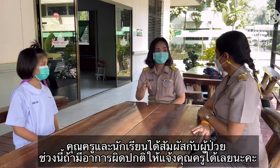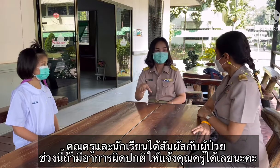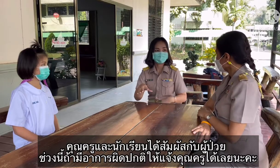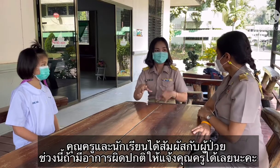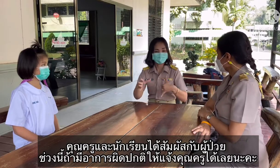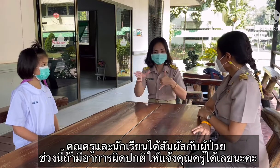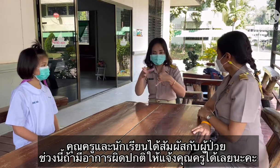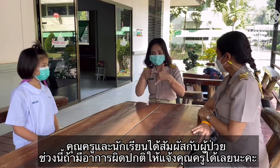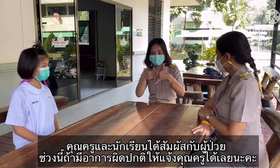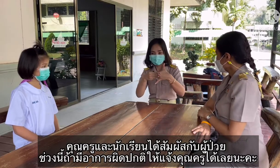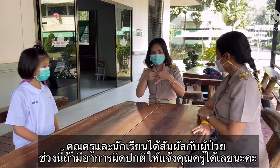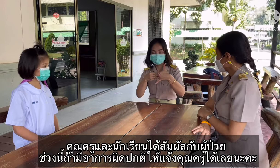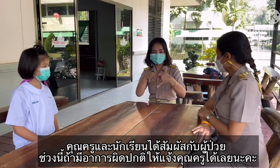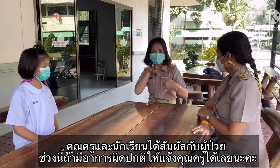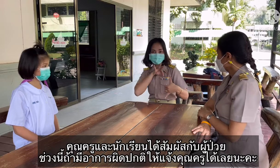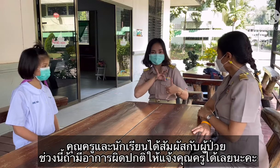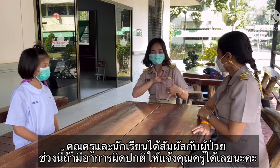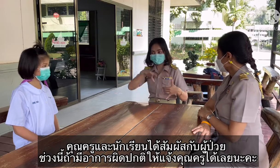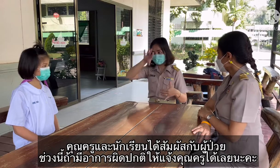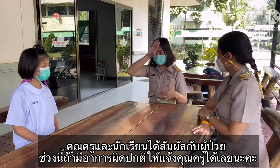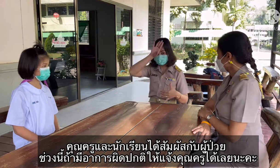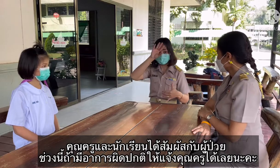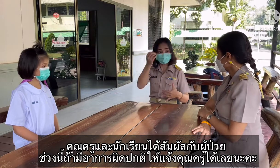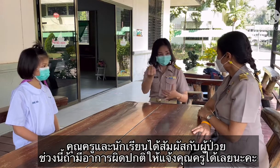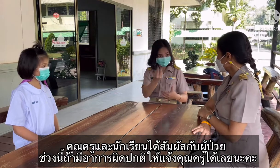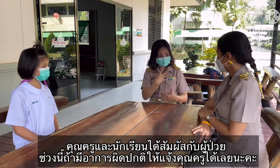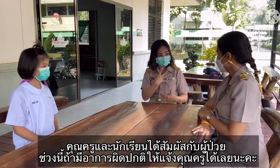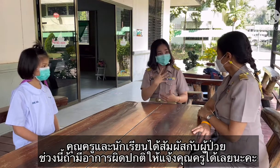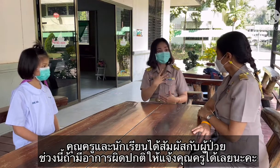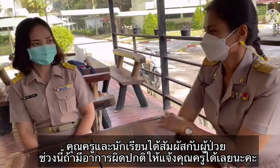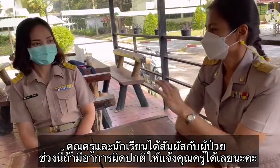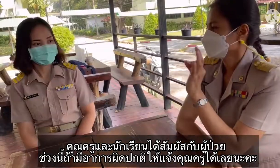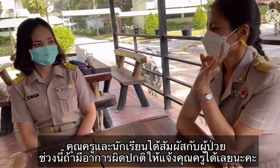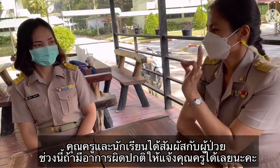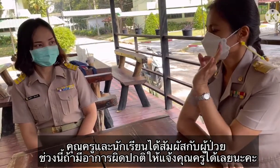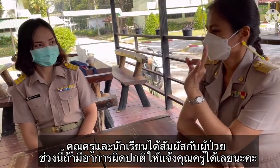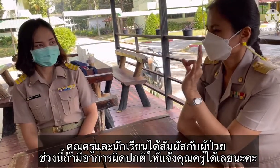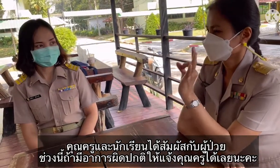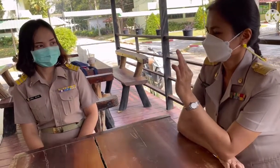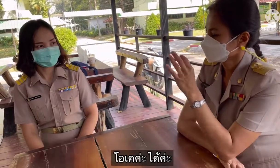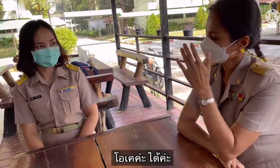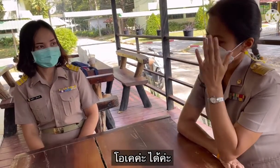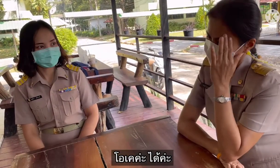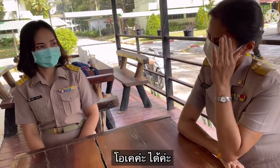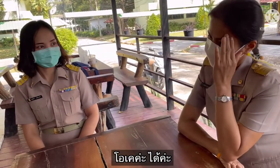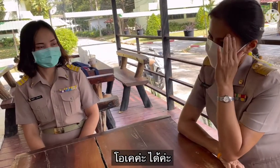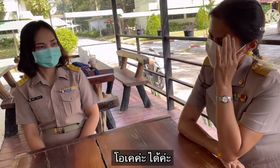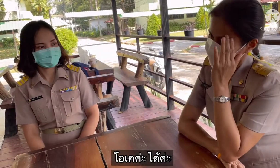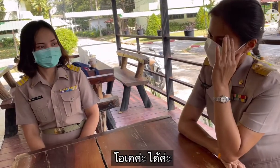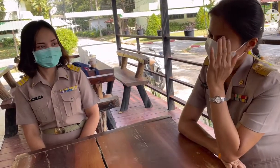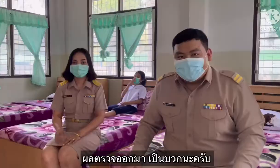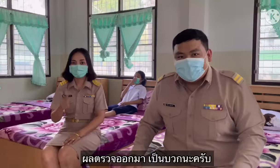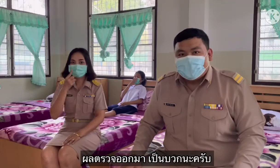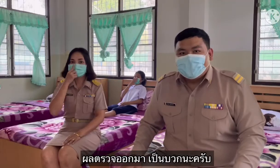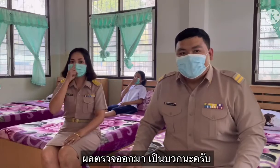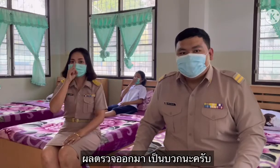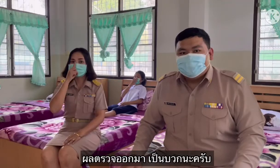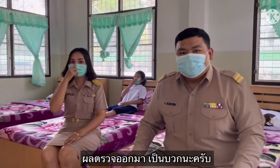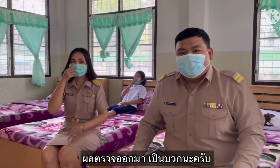คุณครูและนักเรียนได้สัมผัสกับผู้ป่วยช่วงนี้ถ้ามีอาการผิดปกติให้แจ้งคุณครูได้เลยนะคะ แล้วนะครับผลตรว